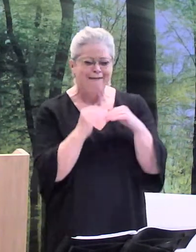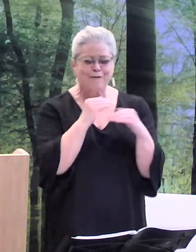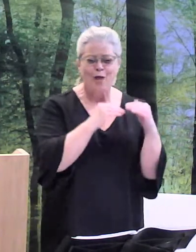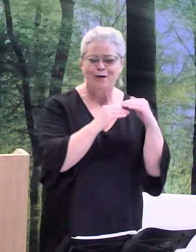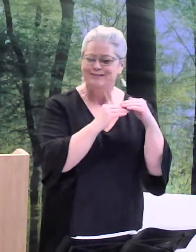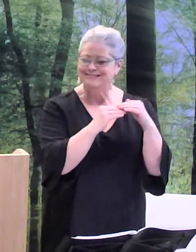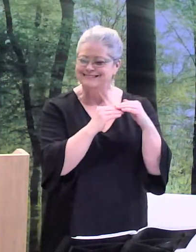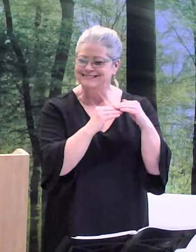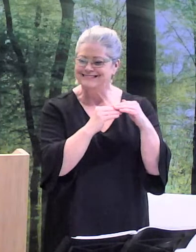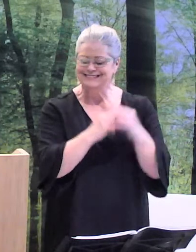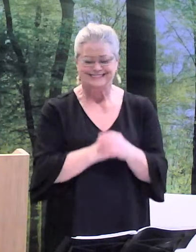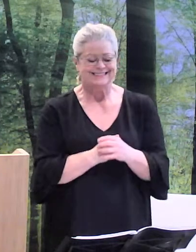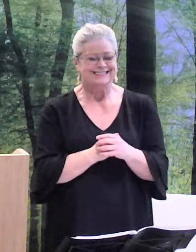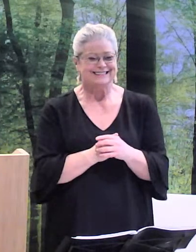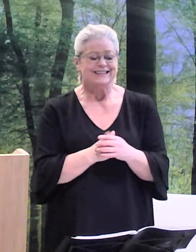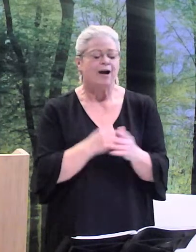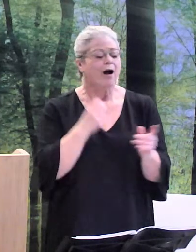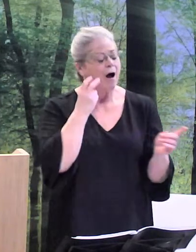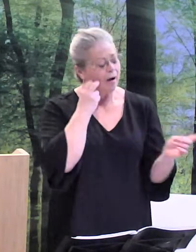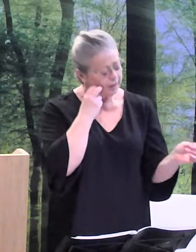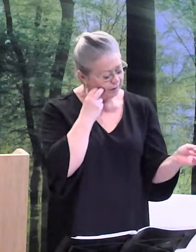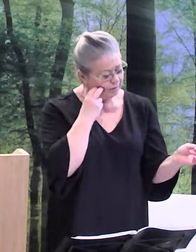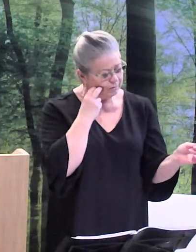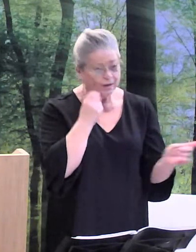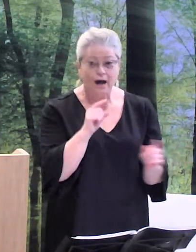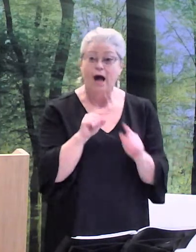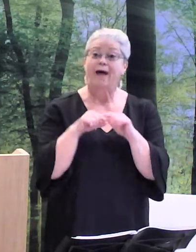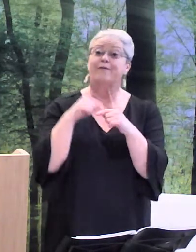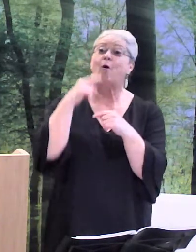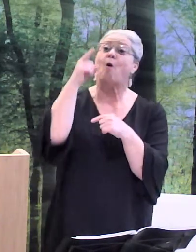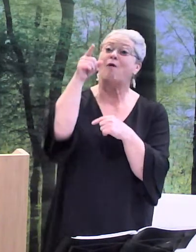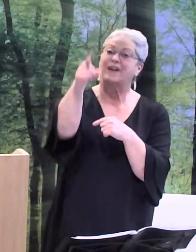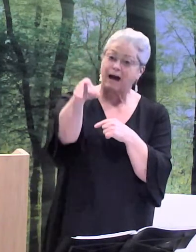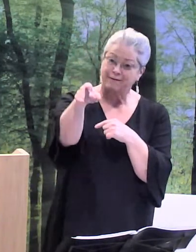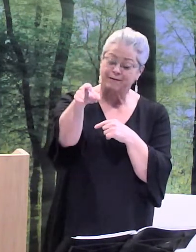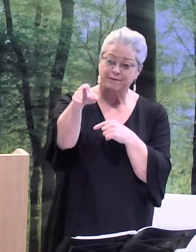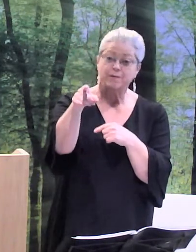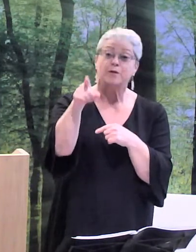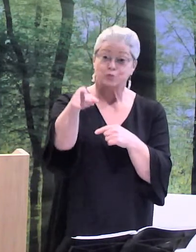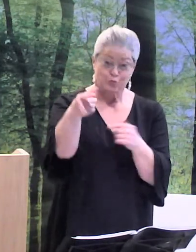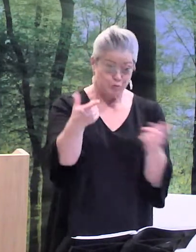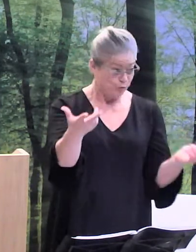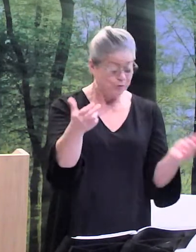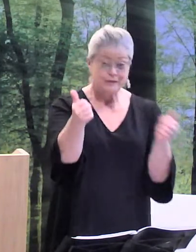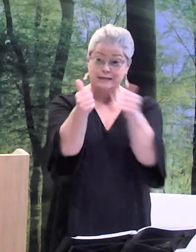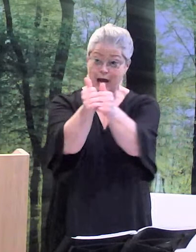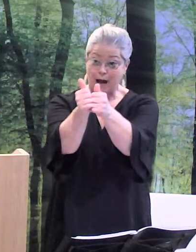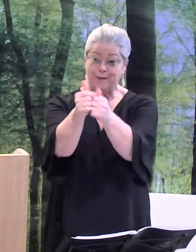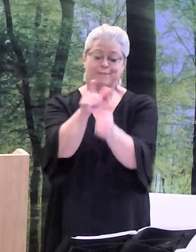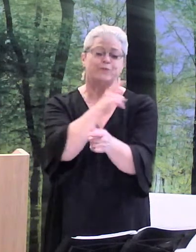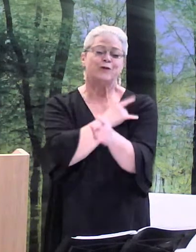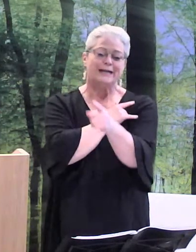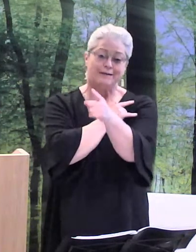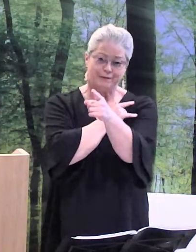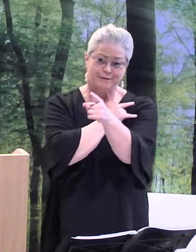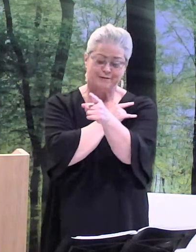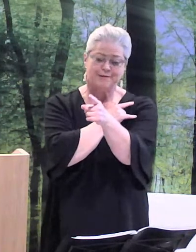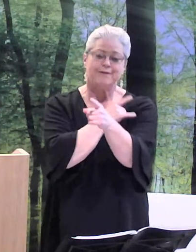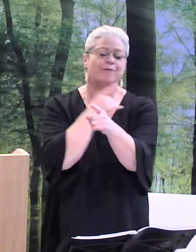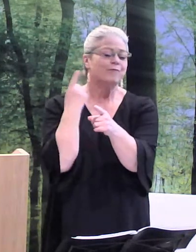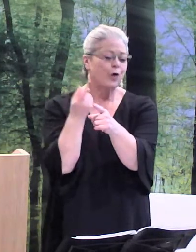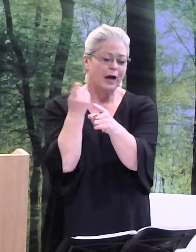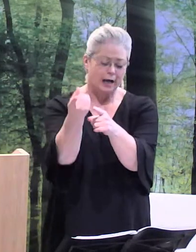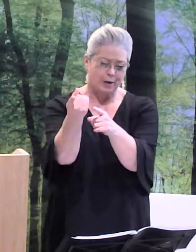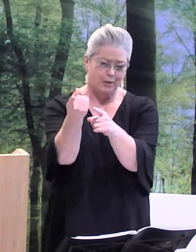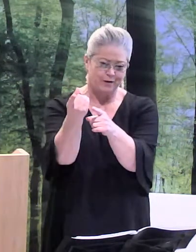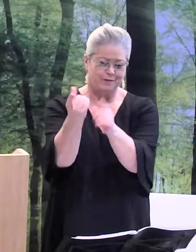aan. Henri, daar aan de overkant ben je nu samen met jouw geliefde voor